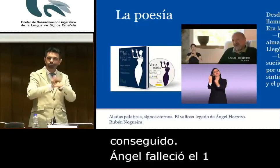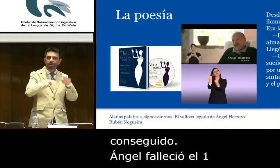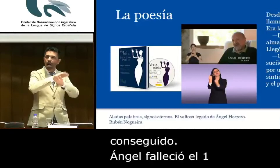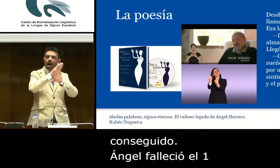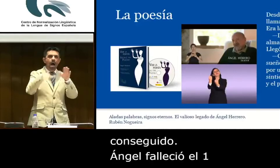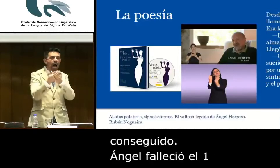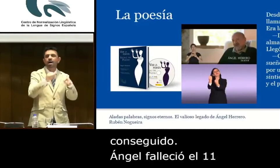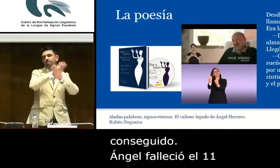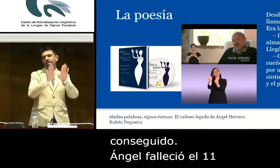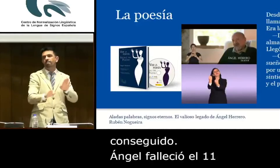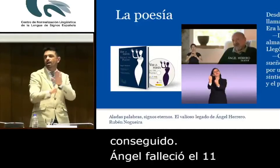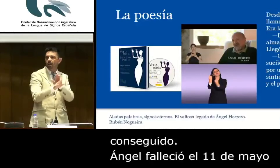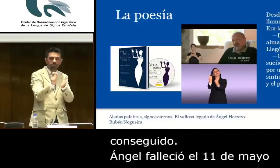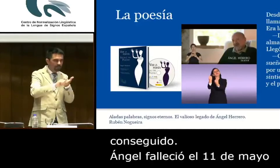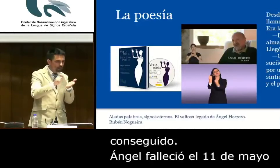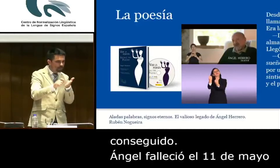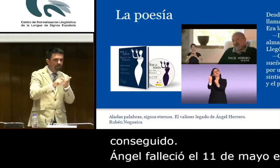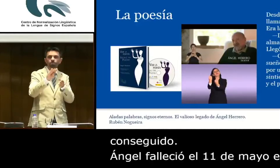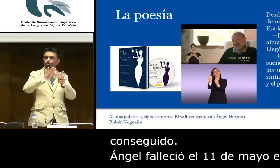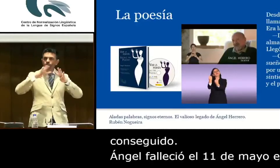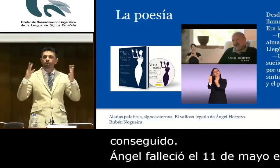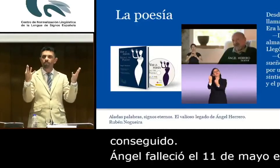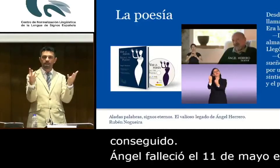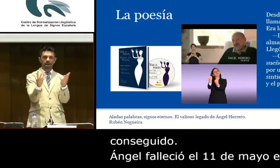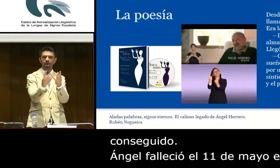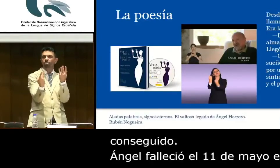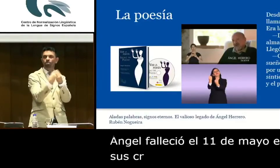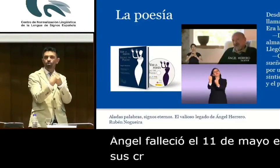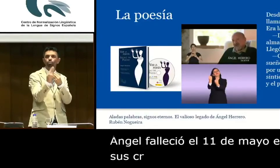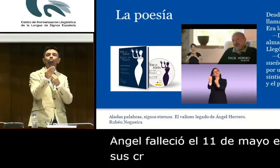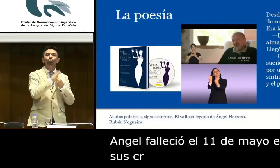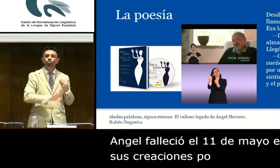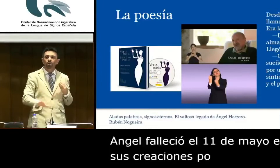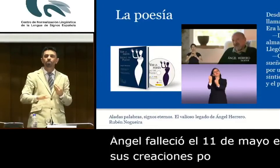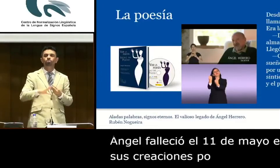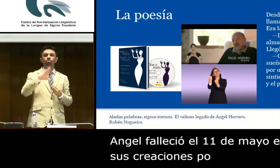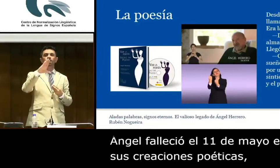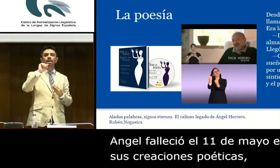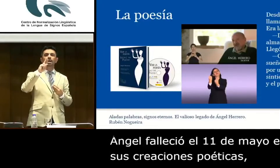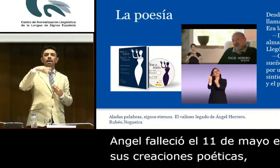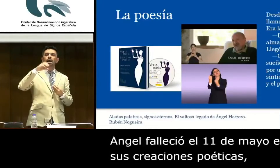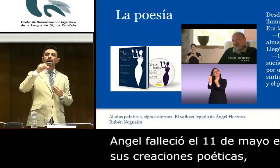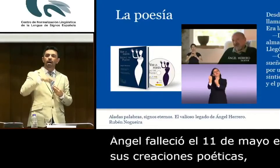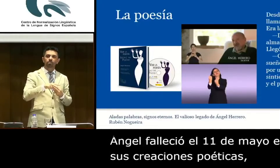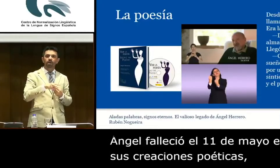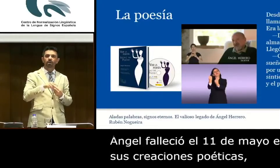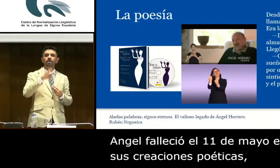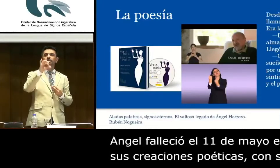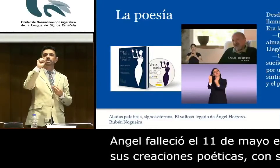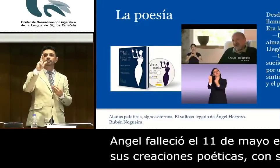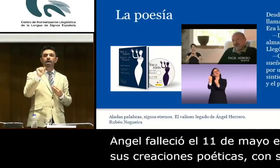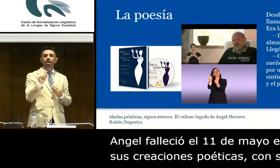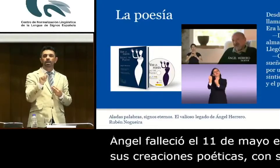final, en medio de su familia, sus hijos, Carmen,